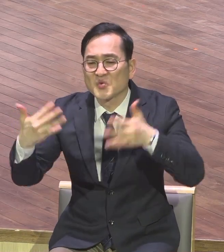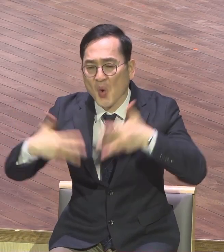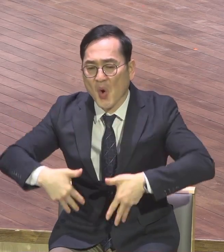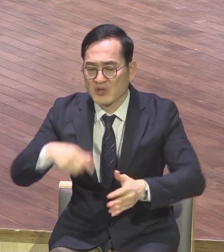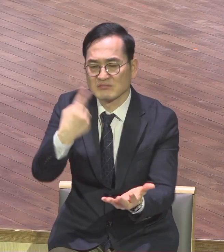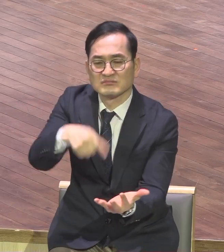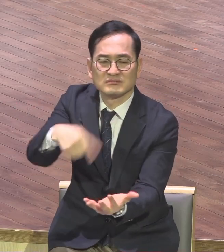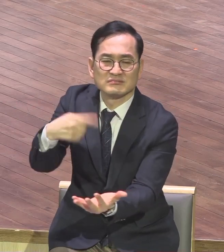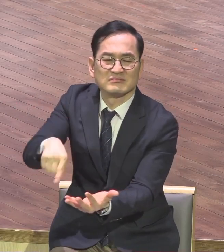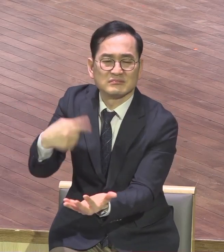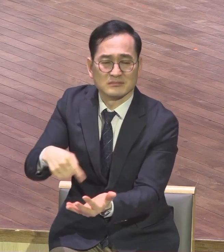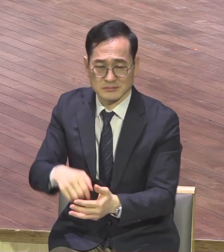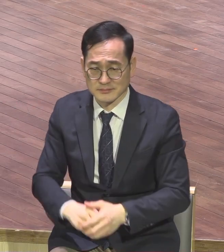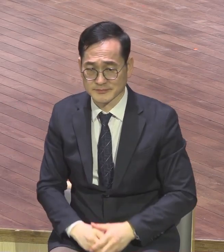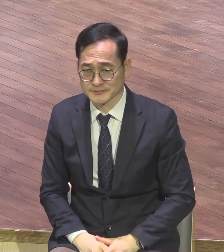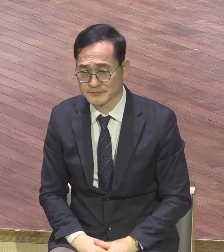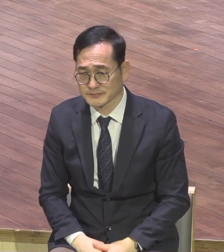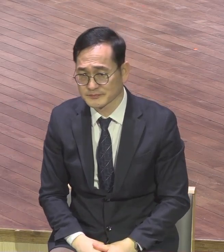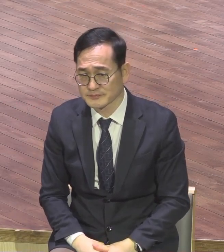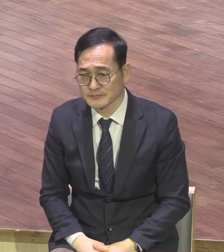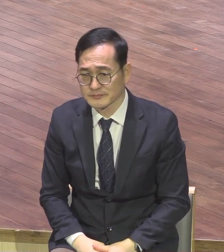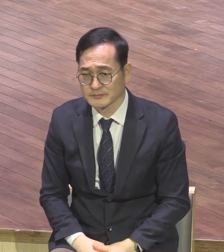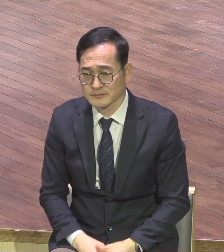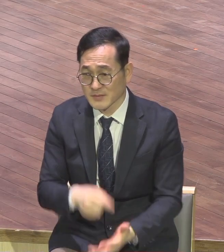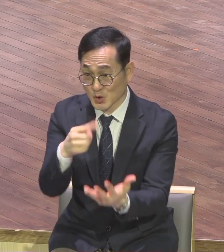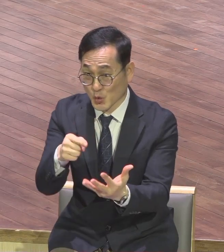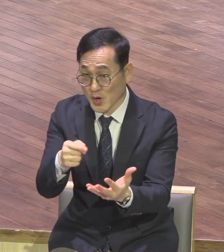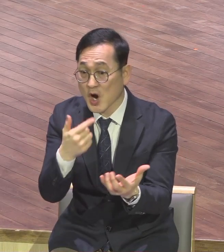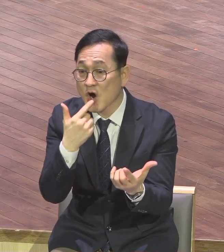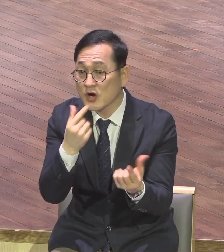강조한 것처럼 이 천주교